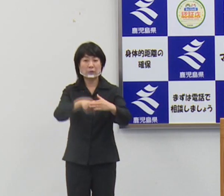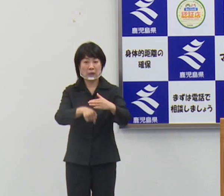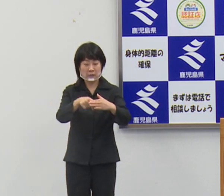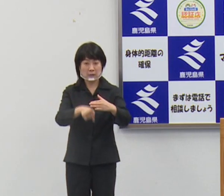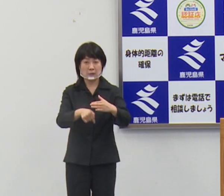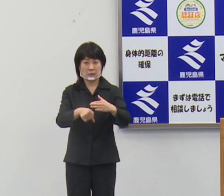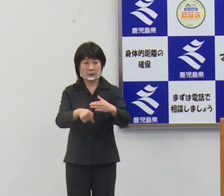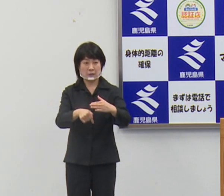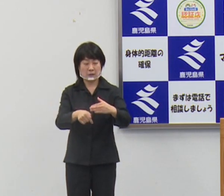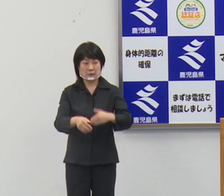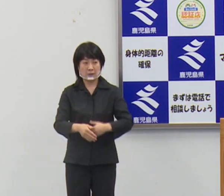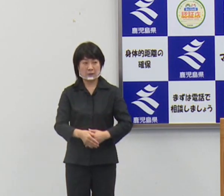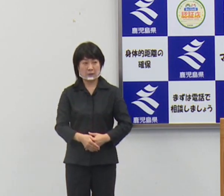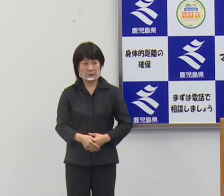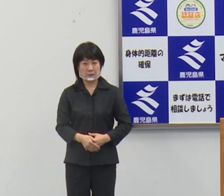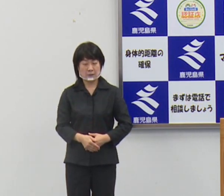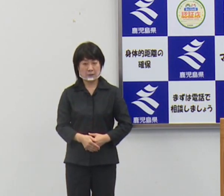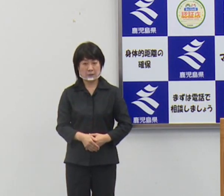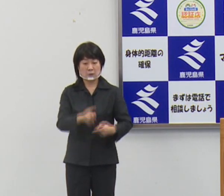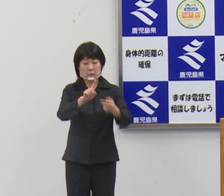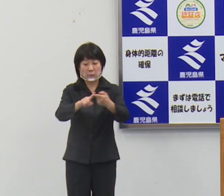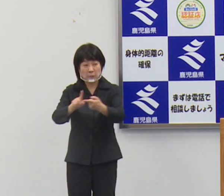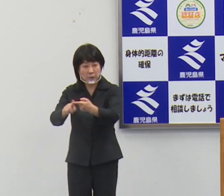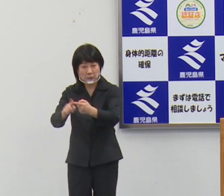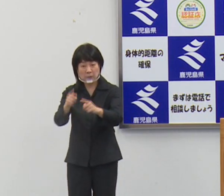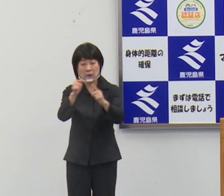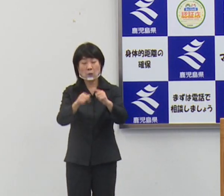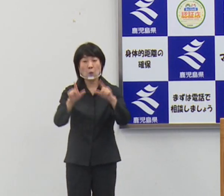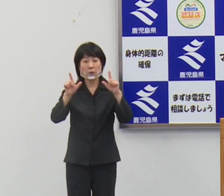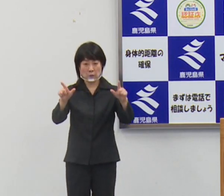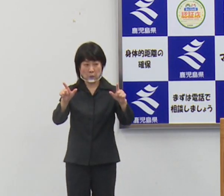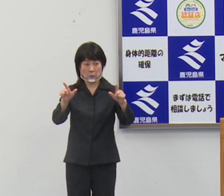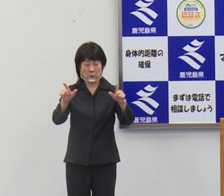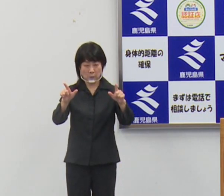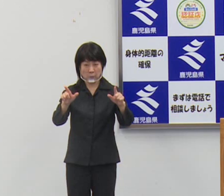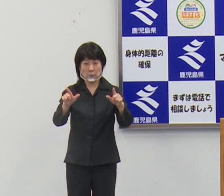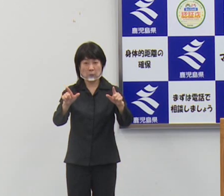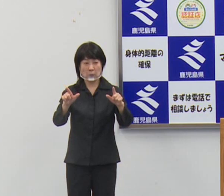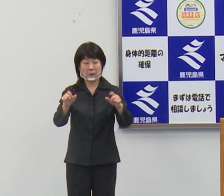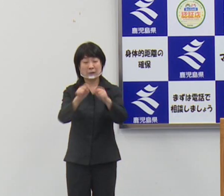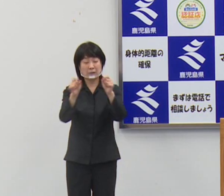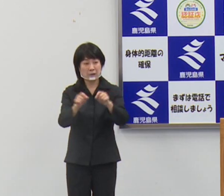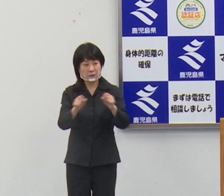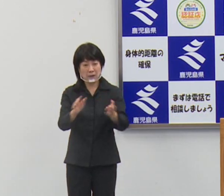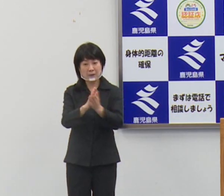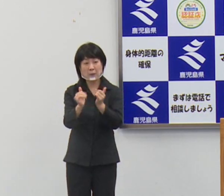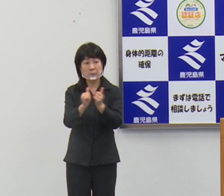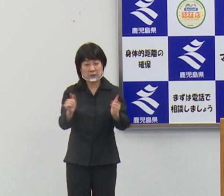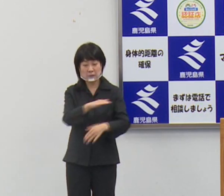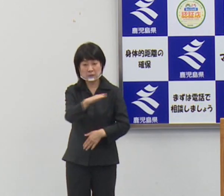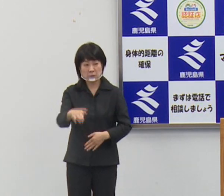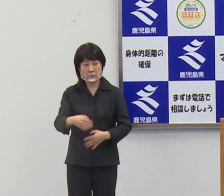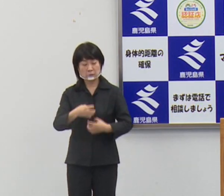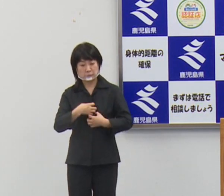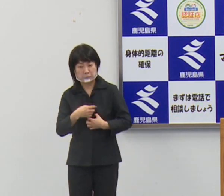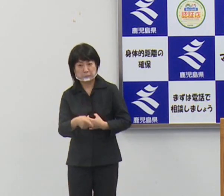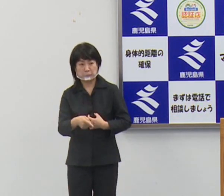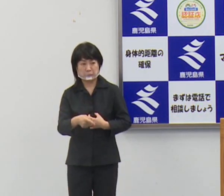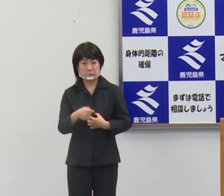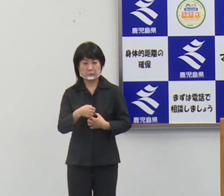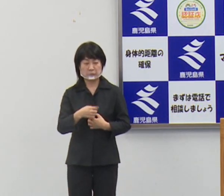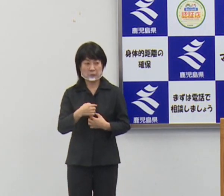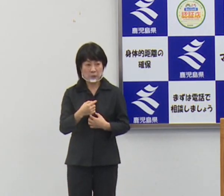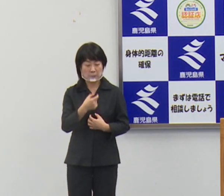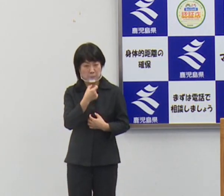時公表してすることによって県民の注意喚起だったり、こういう自分も